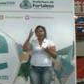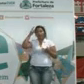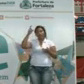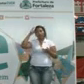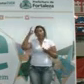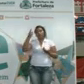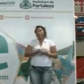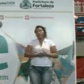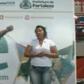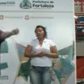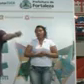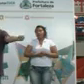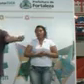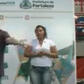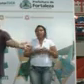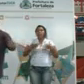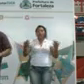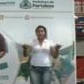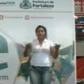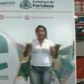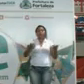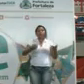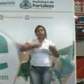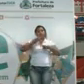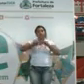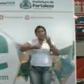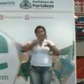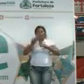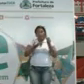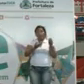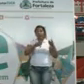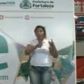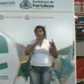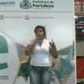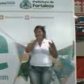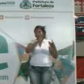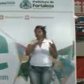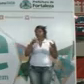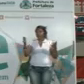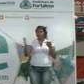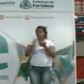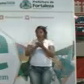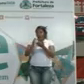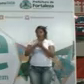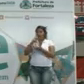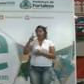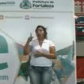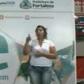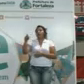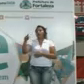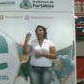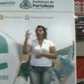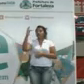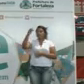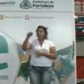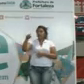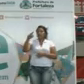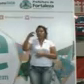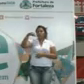mesmo. Esse poema pesado, junte agora com as profecias de Nostradamus, que todo mundo